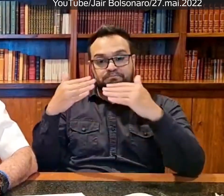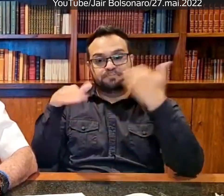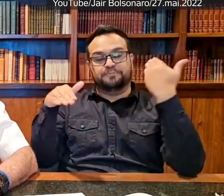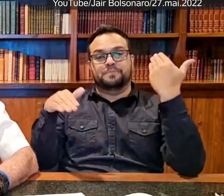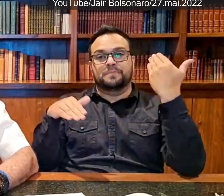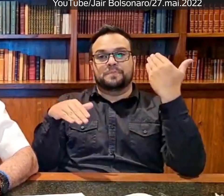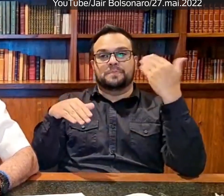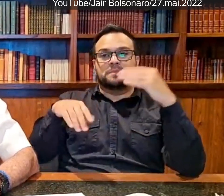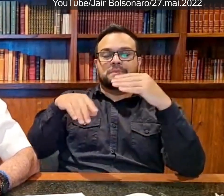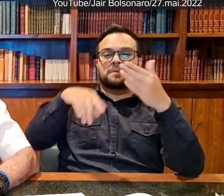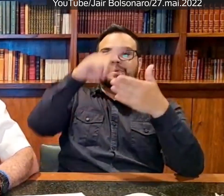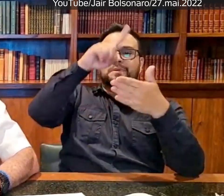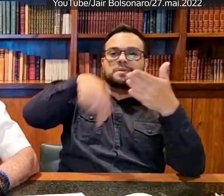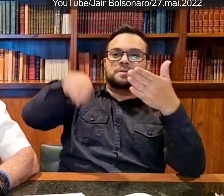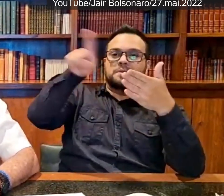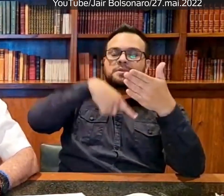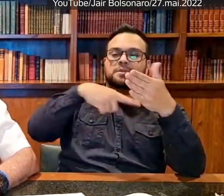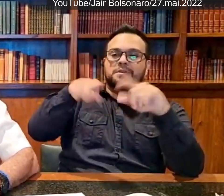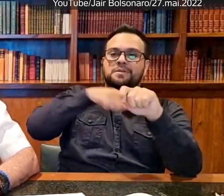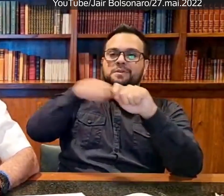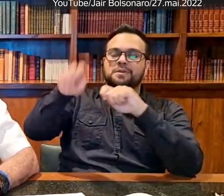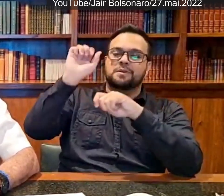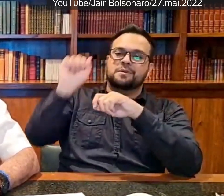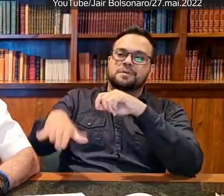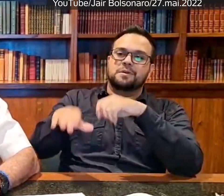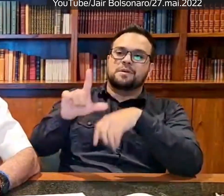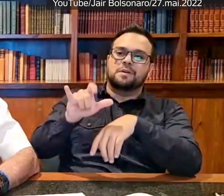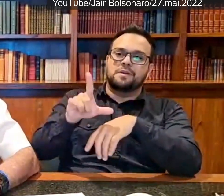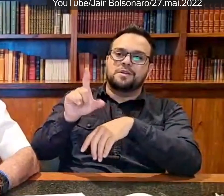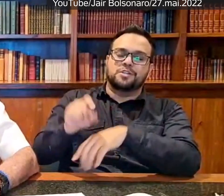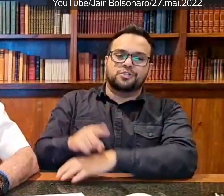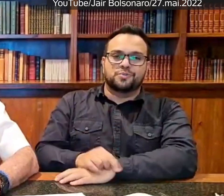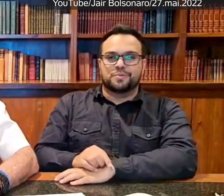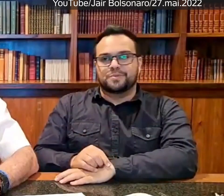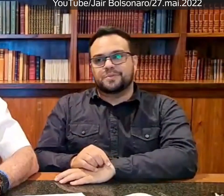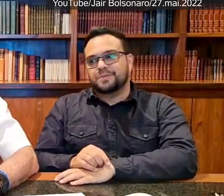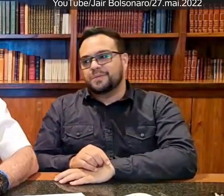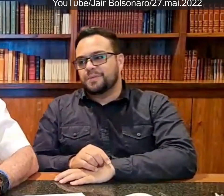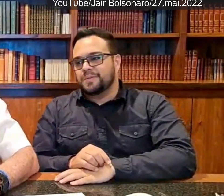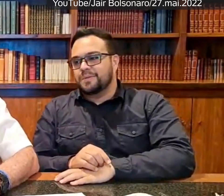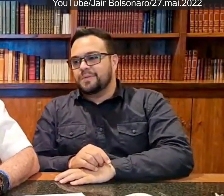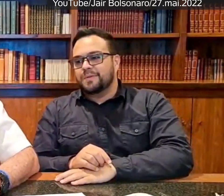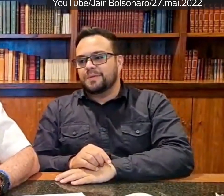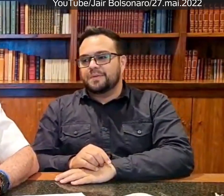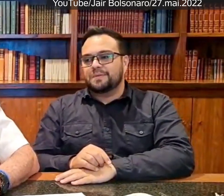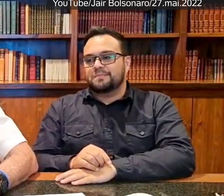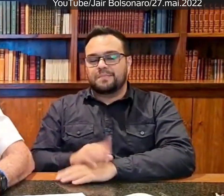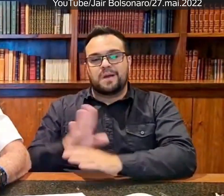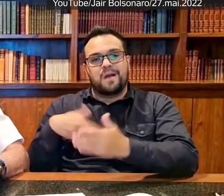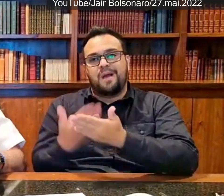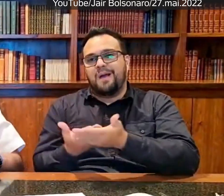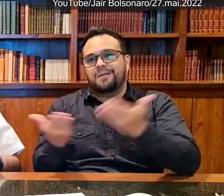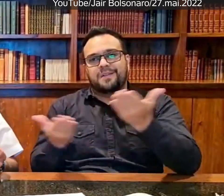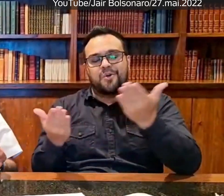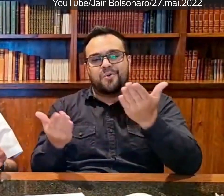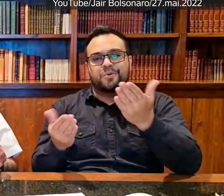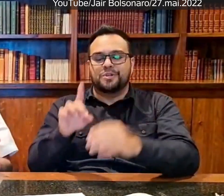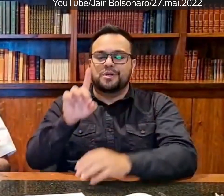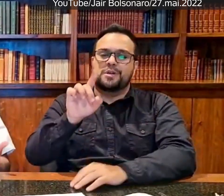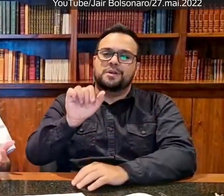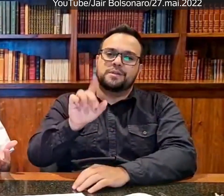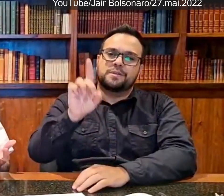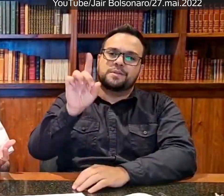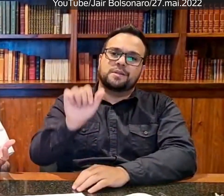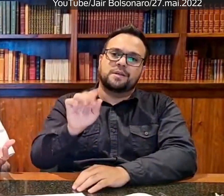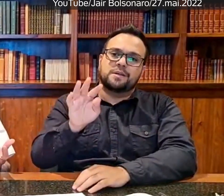a pesquisa era engavetada, jogada no lixo, triturada, incinerada. É assim, e não há diferença hoje em dia do Datafolha. O